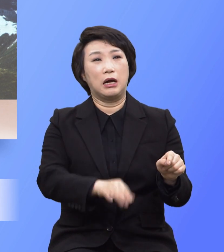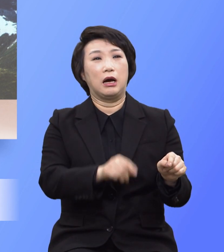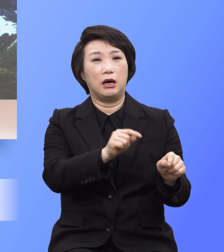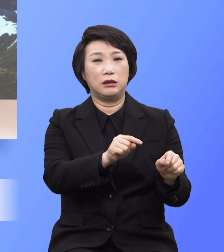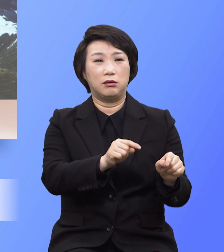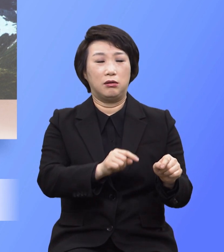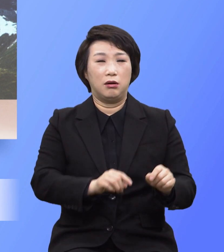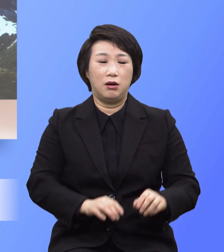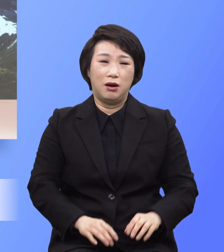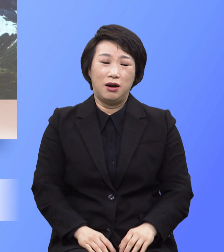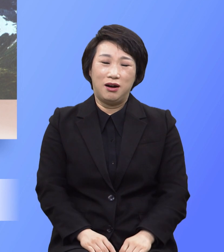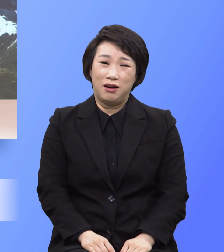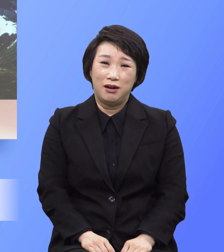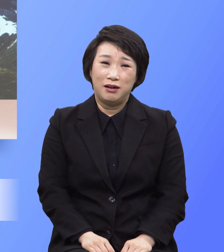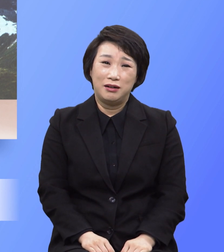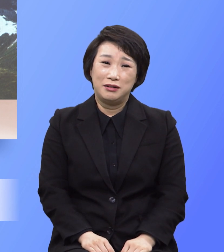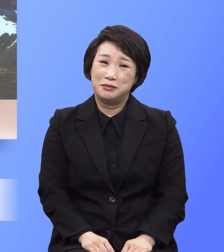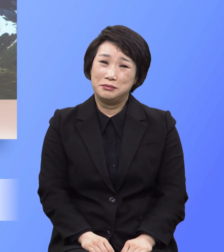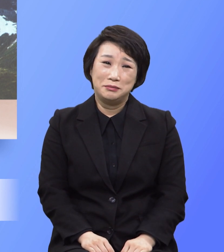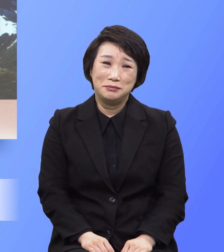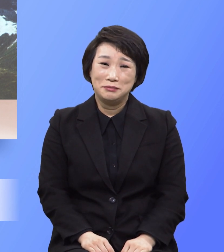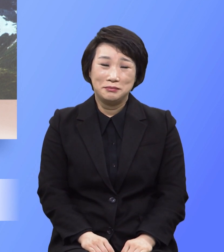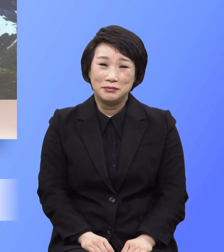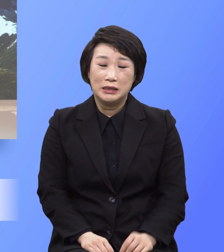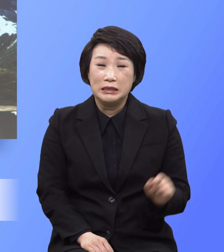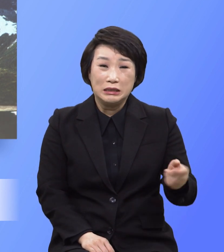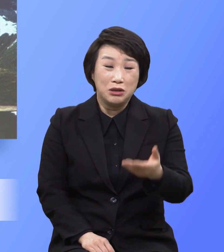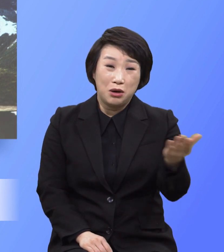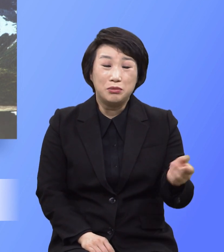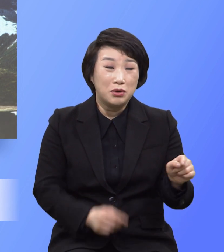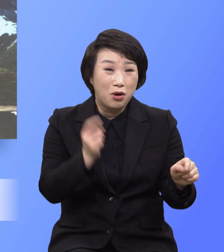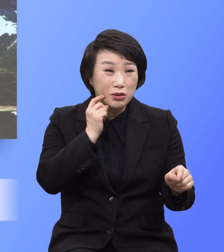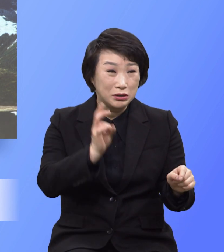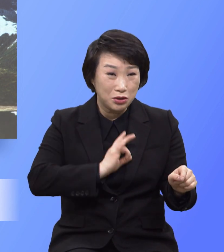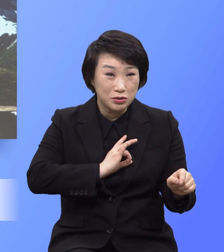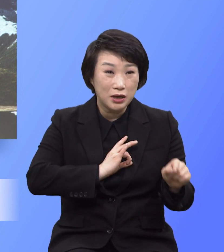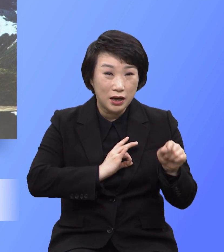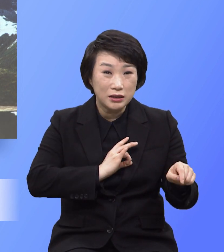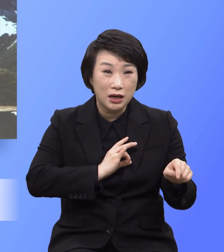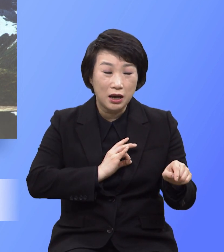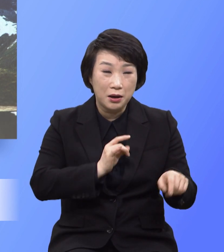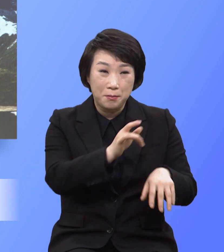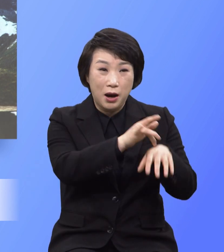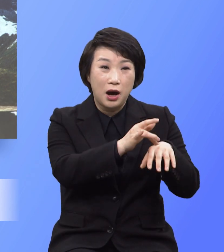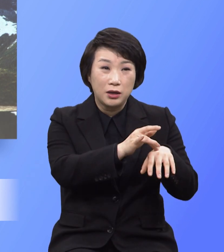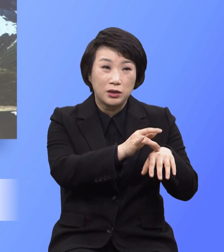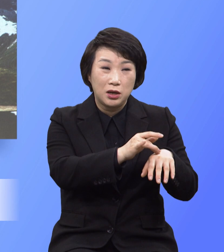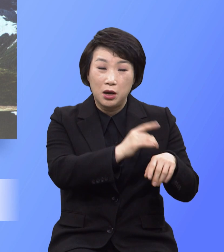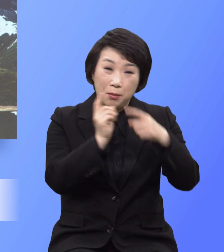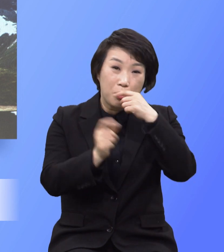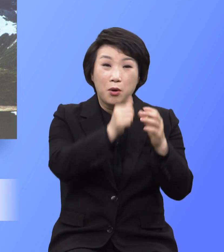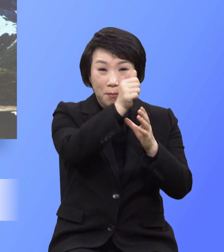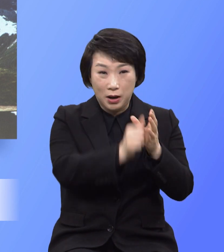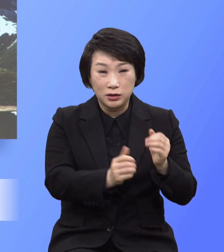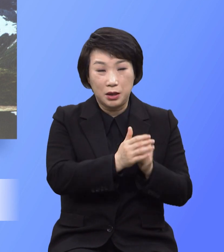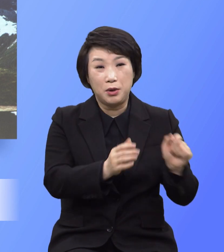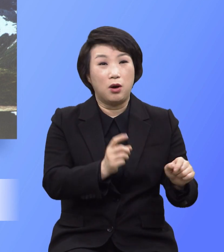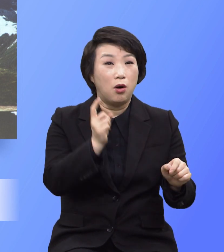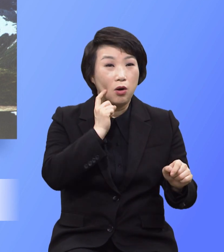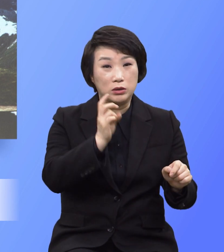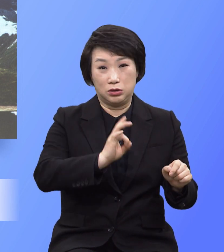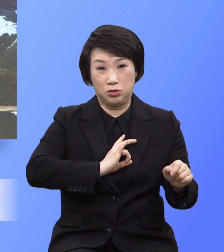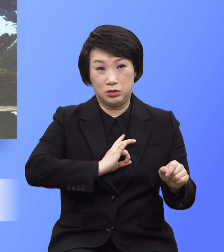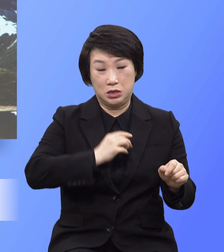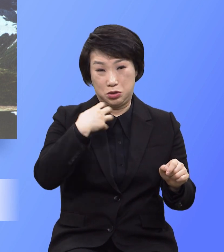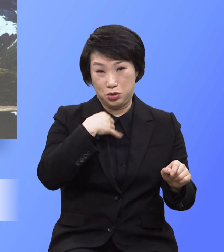세세토록 밤낮 괴로움을 받으리라. 이 거짓 선지자들도 마귀에게 미혹돼서 거짓